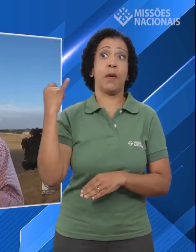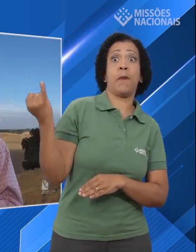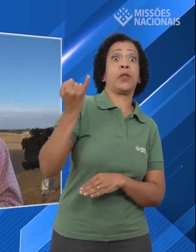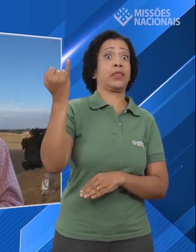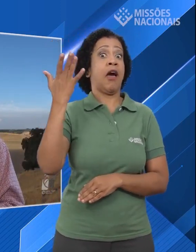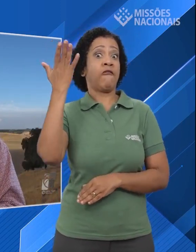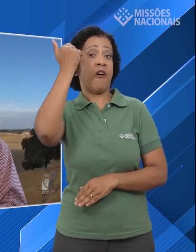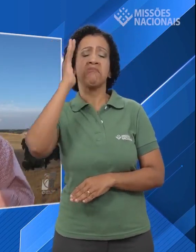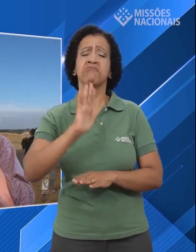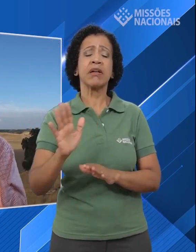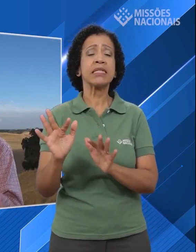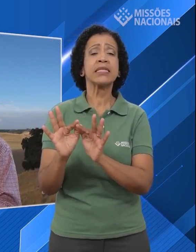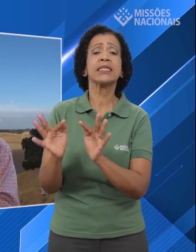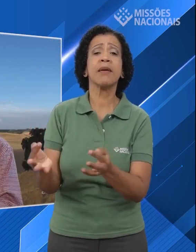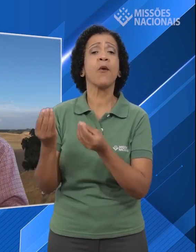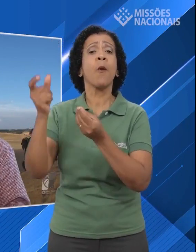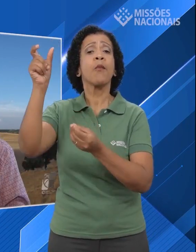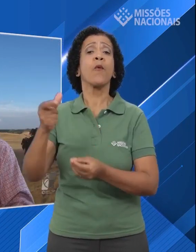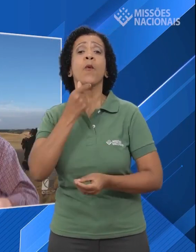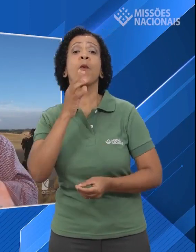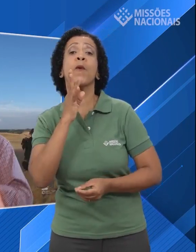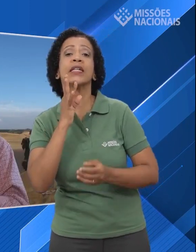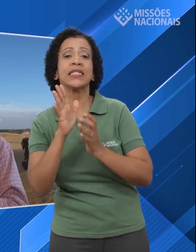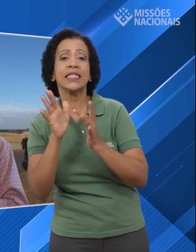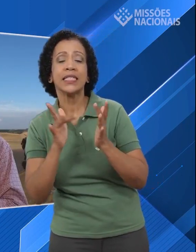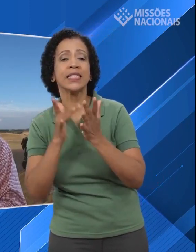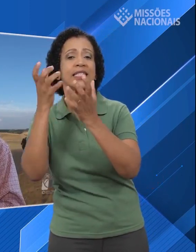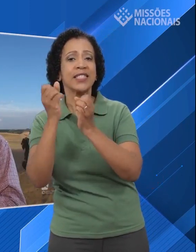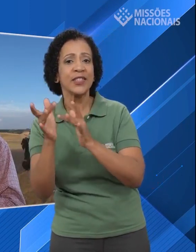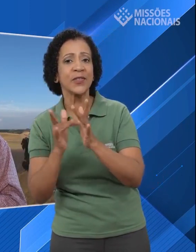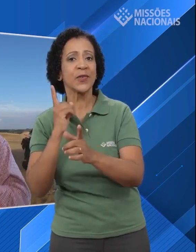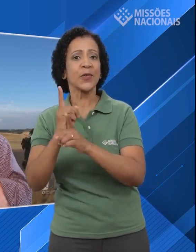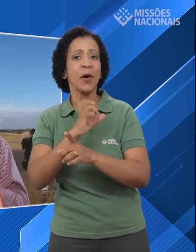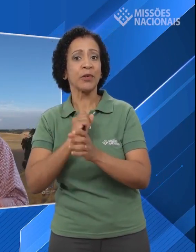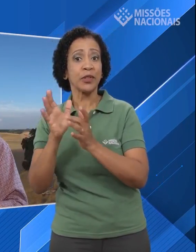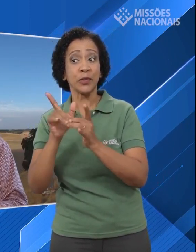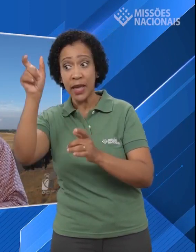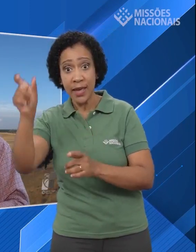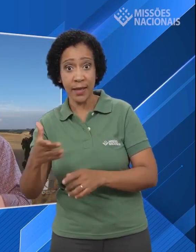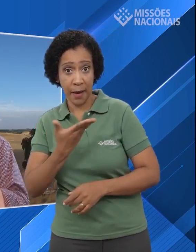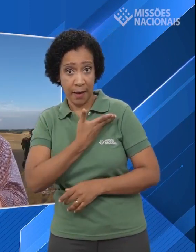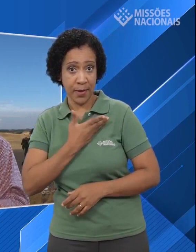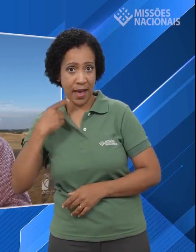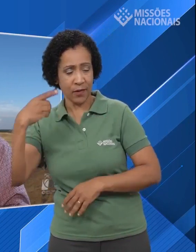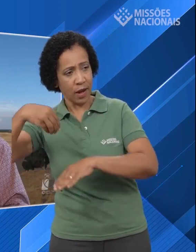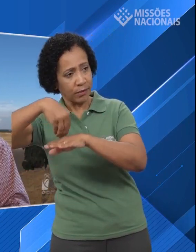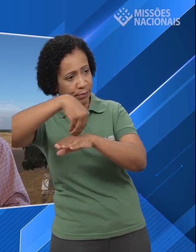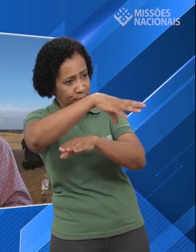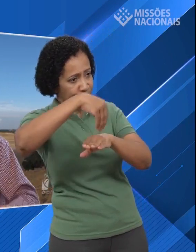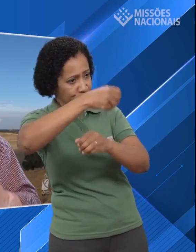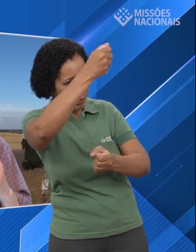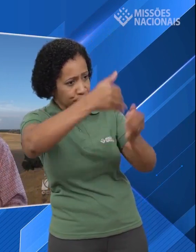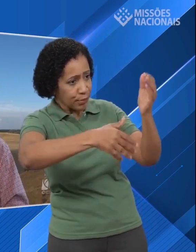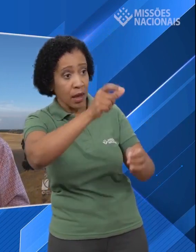não foi uma história dramática pois simples de como ele conheceu jesus e encontrou o amor de jesus e o homem